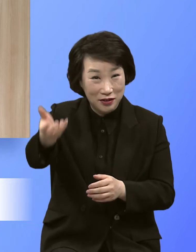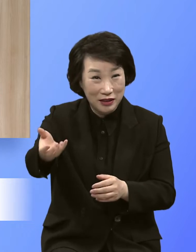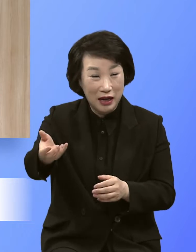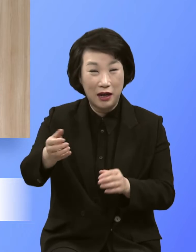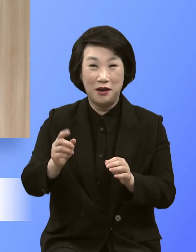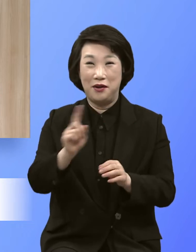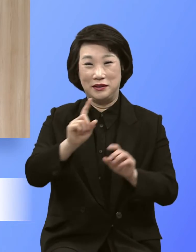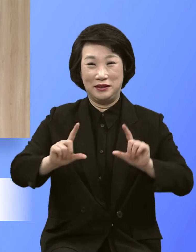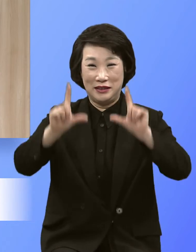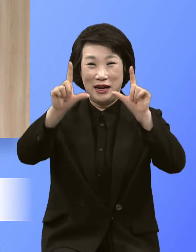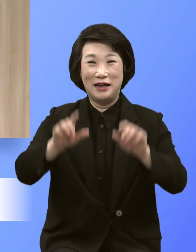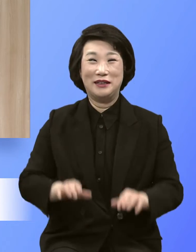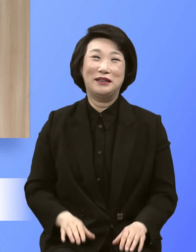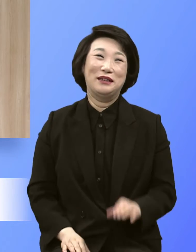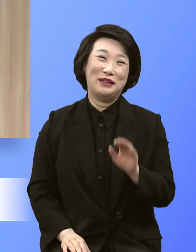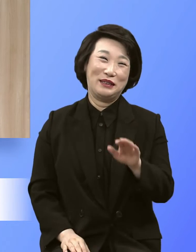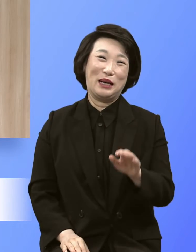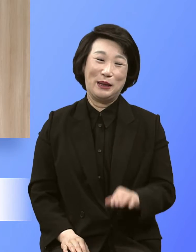그래요.